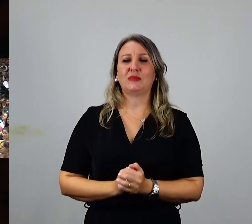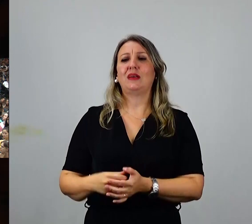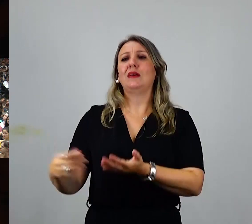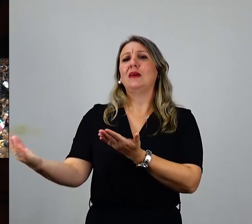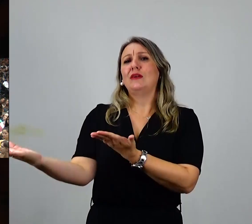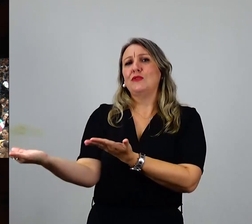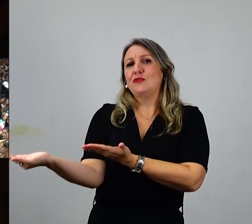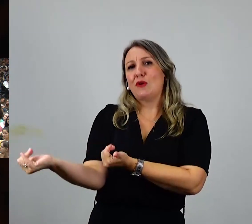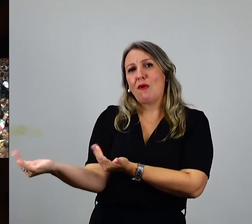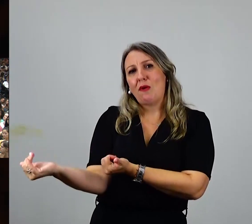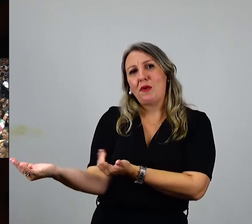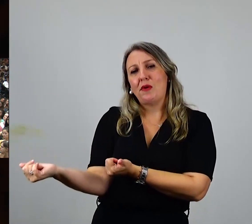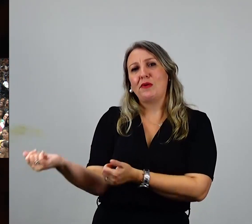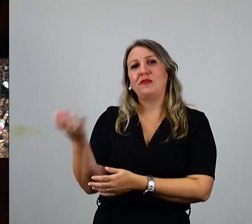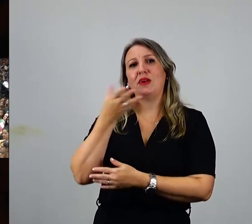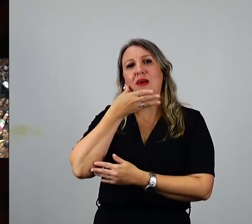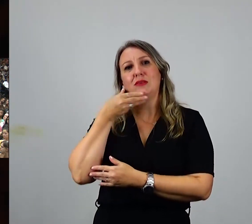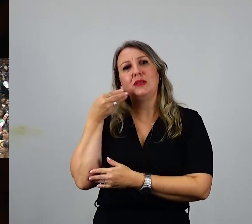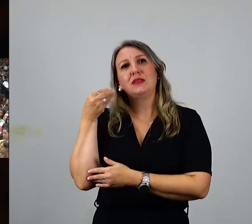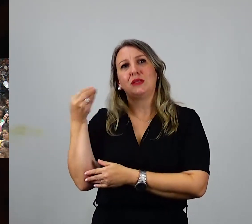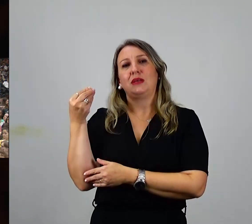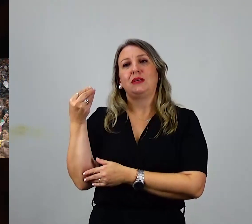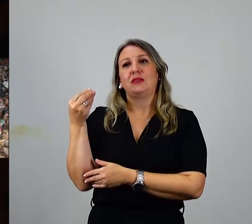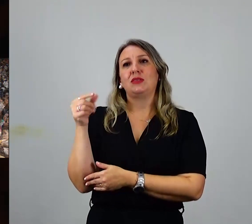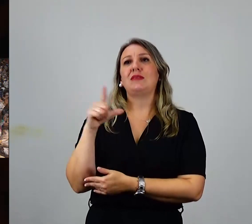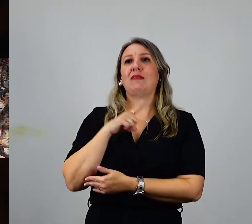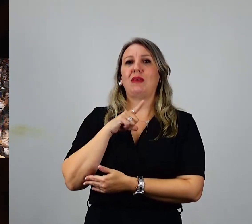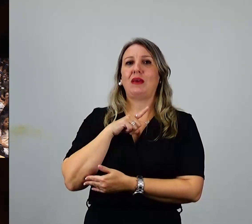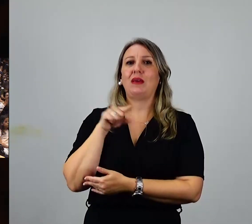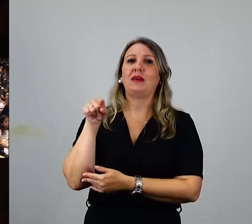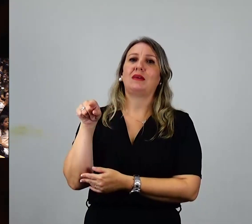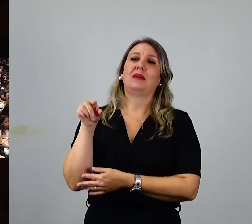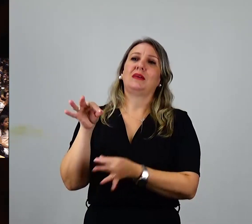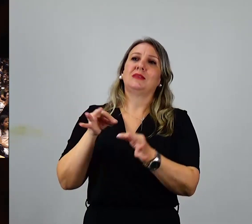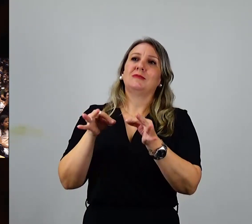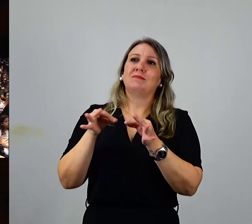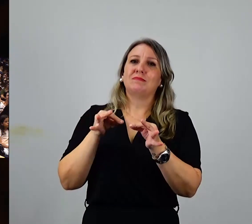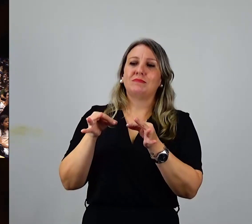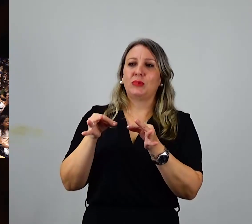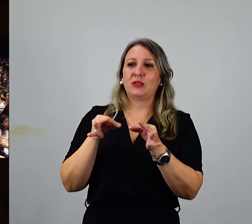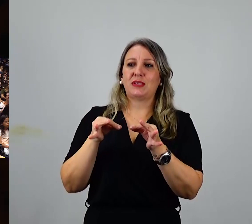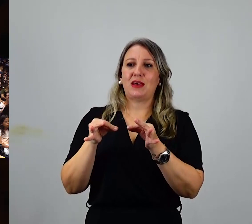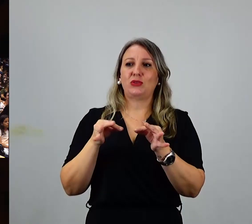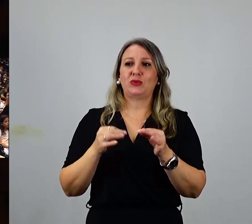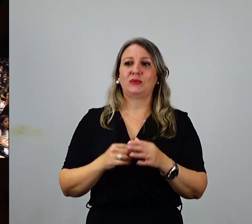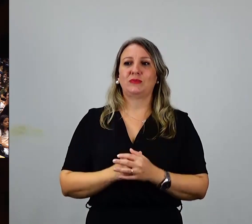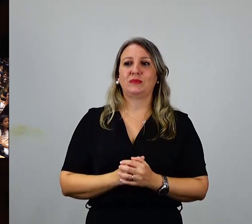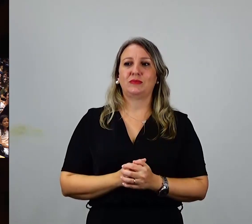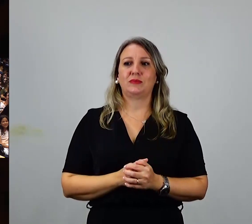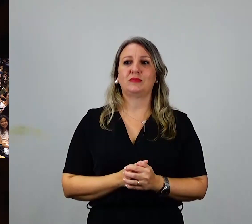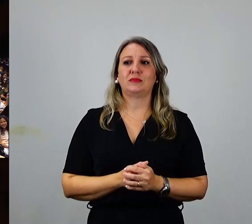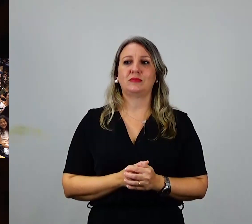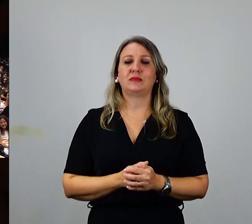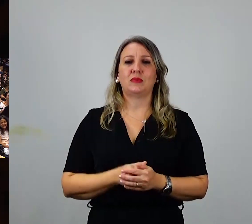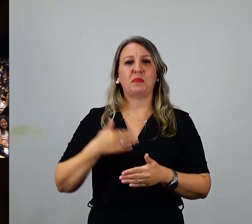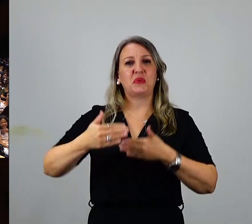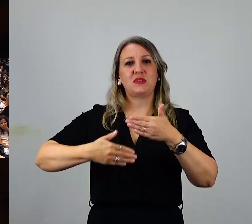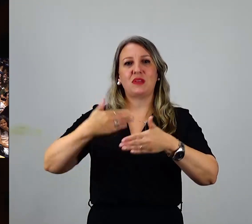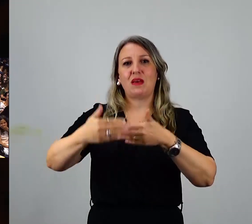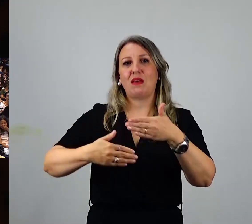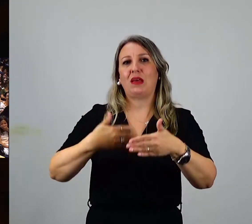processos de troca de pele. Esta conferência pode ser uma